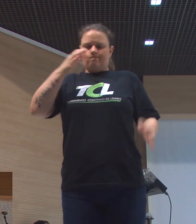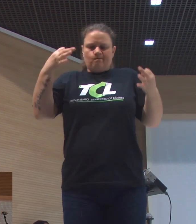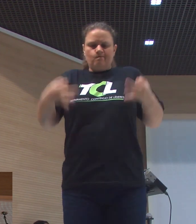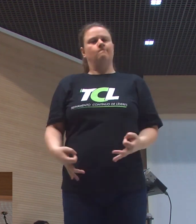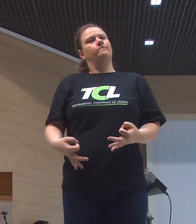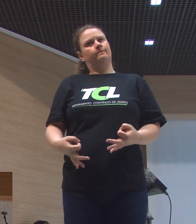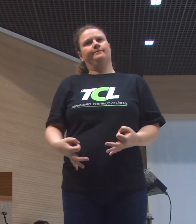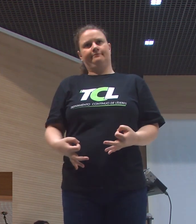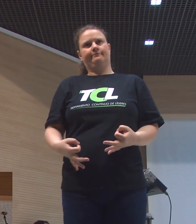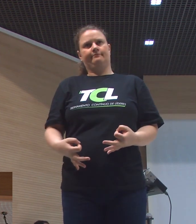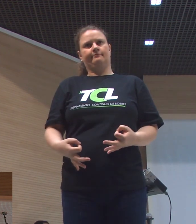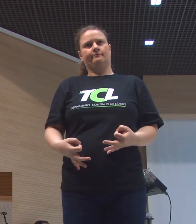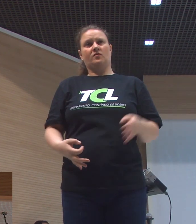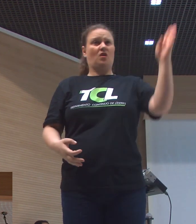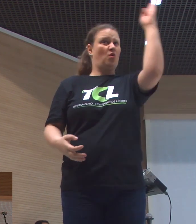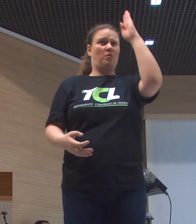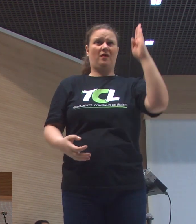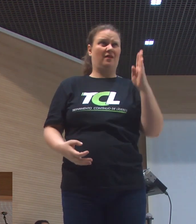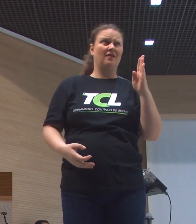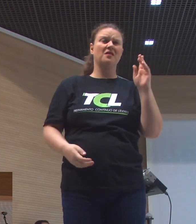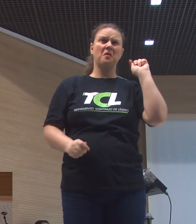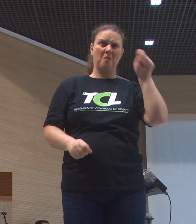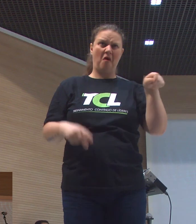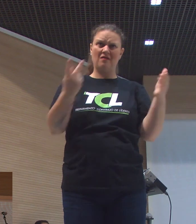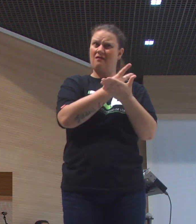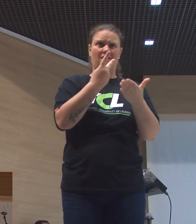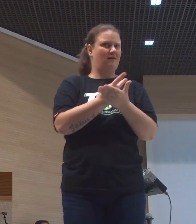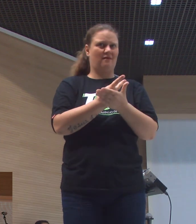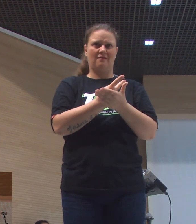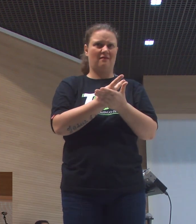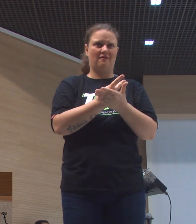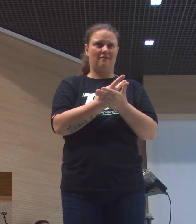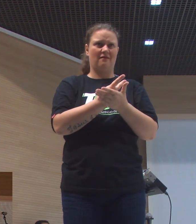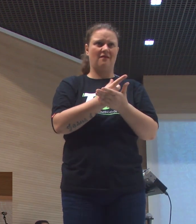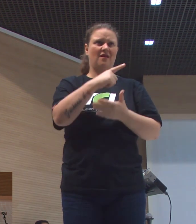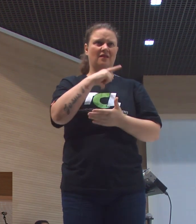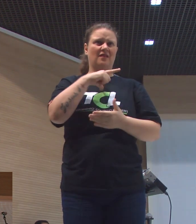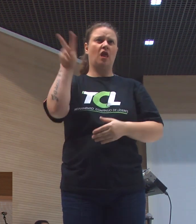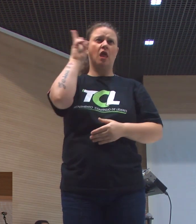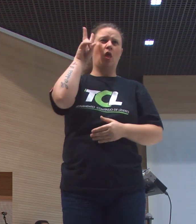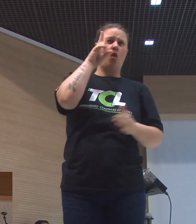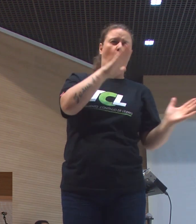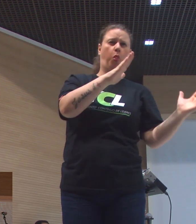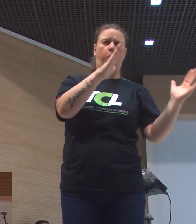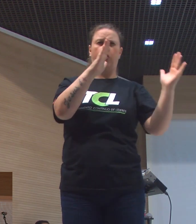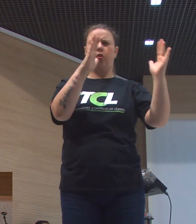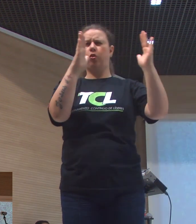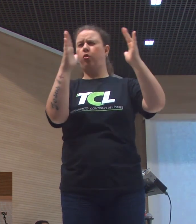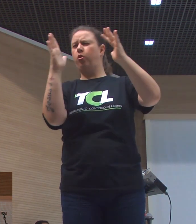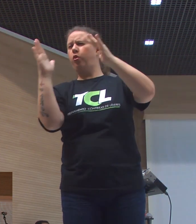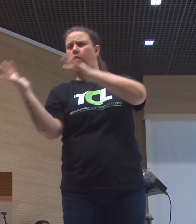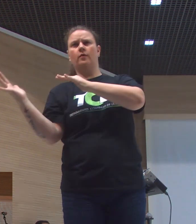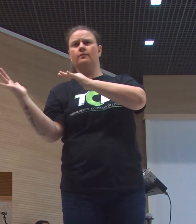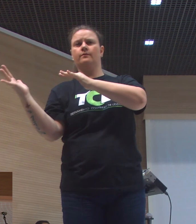em um país que não é ético, que vem com o seu histórico e com a sua cultura,